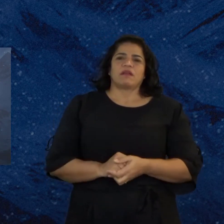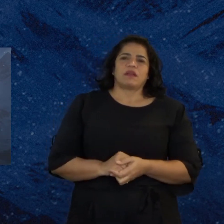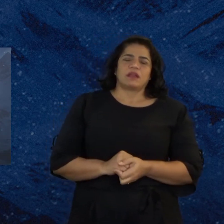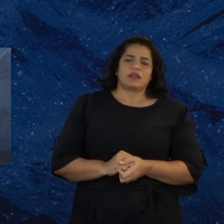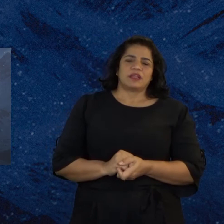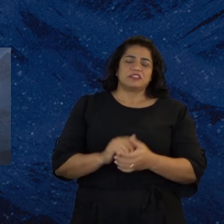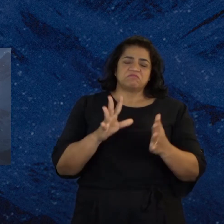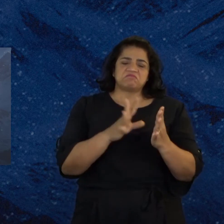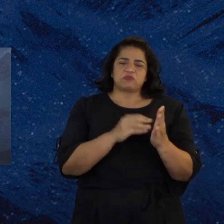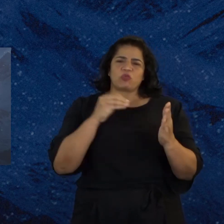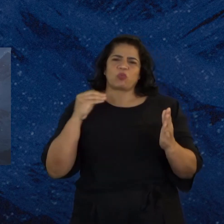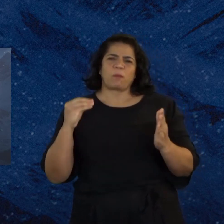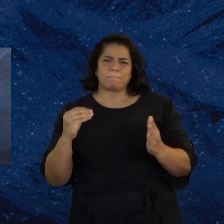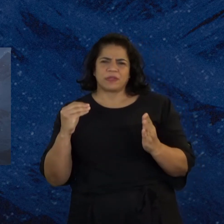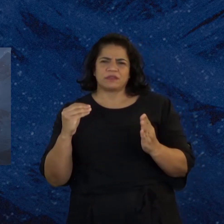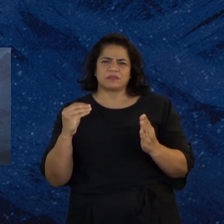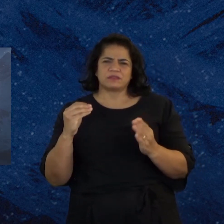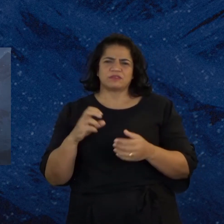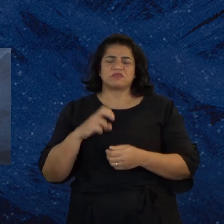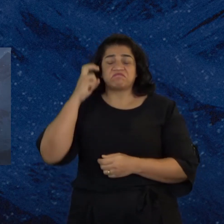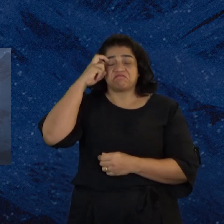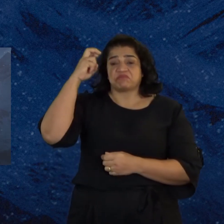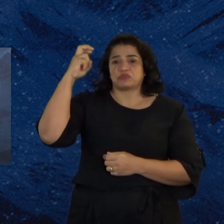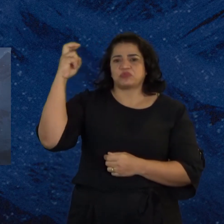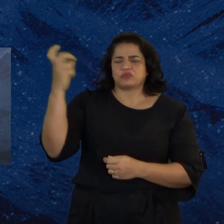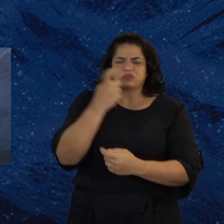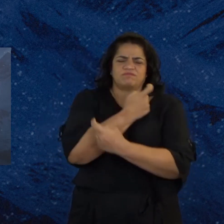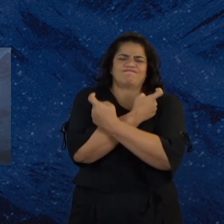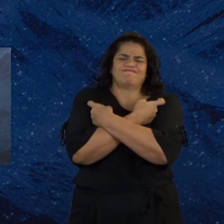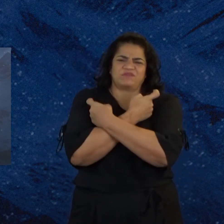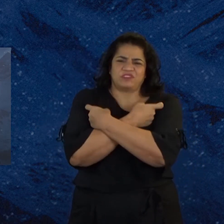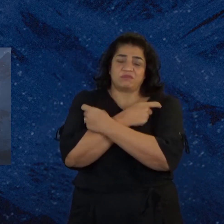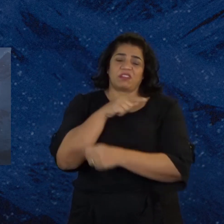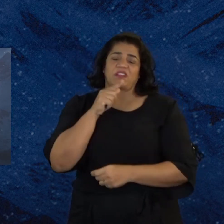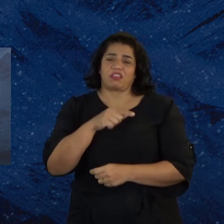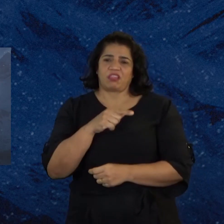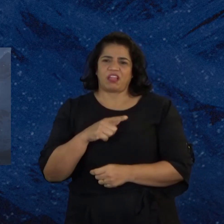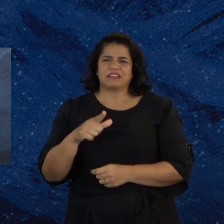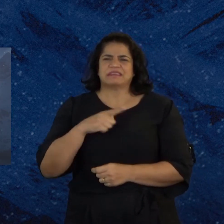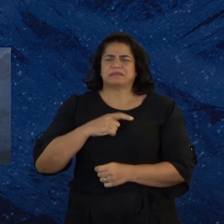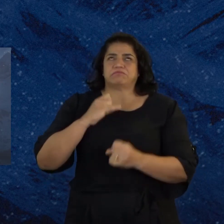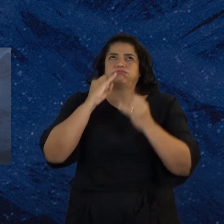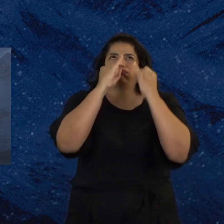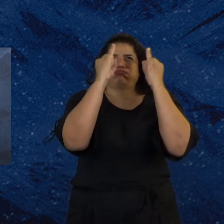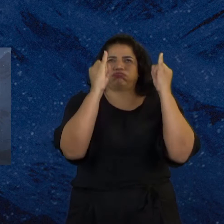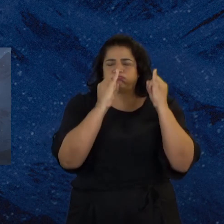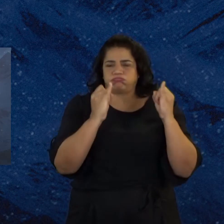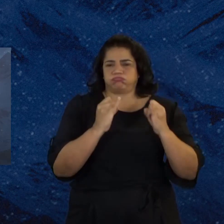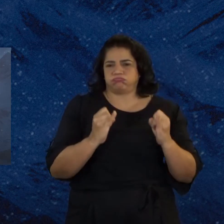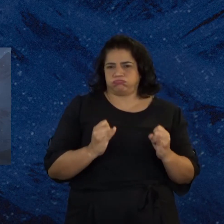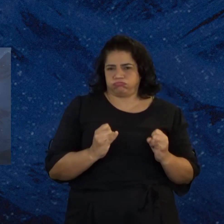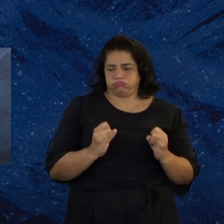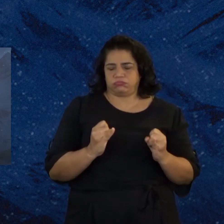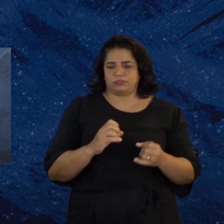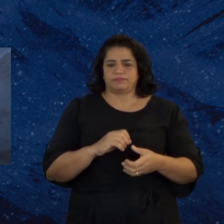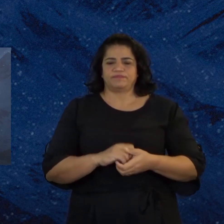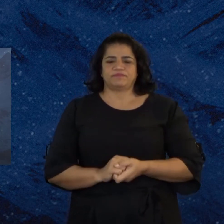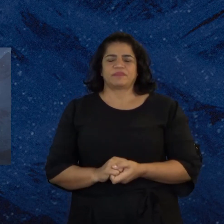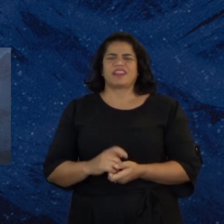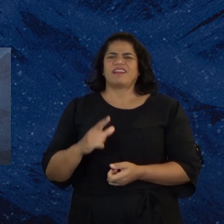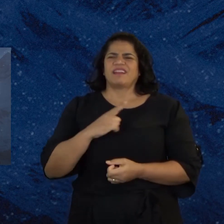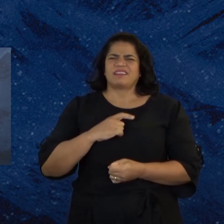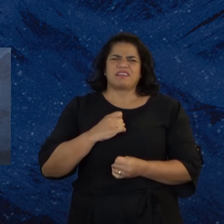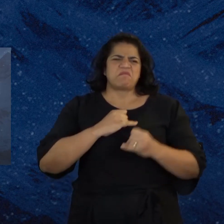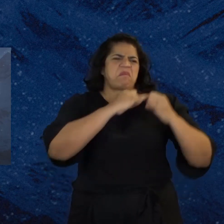Egito, não tem um Deus. Lá tem vários deuses. Eles são politeístas. Tem um Deus para